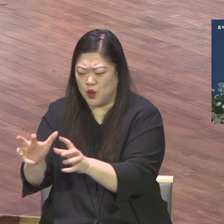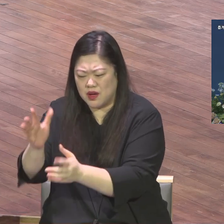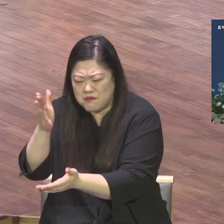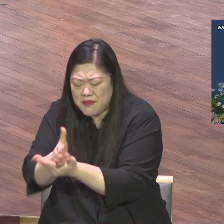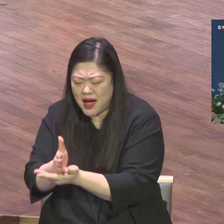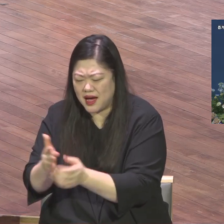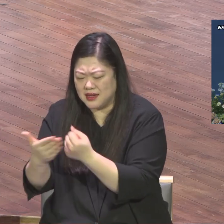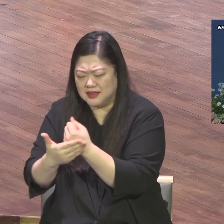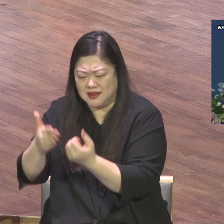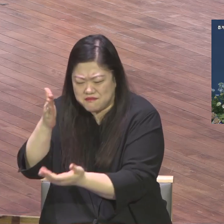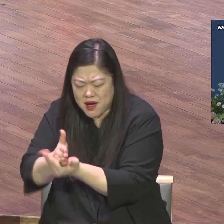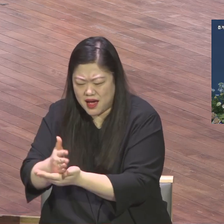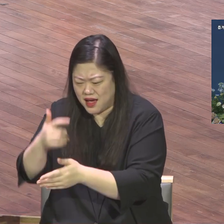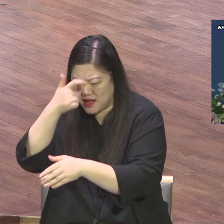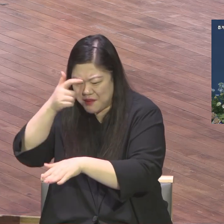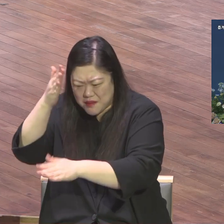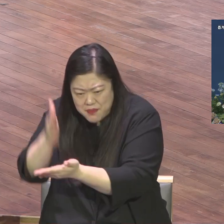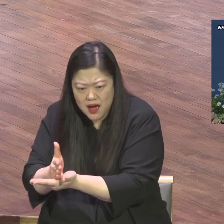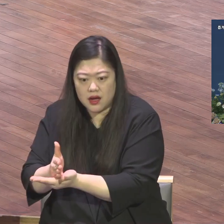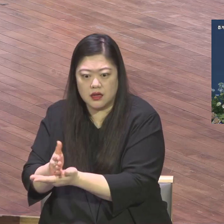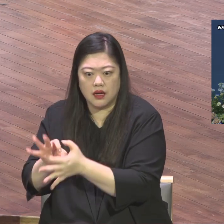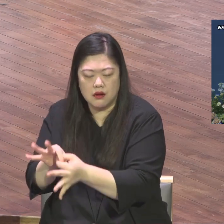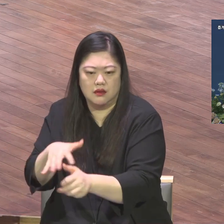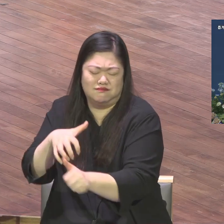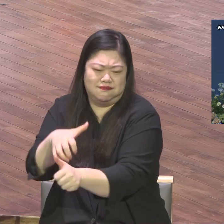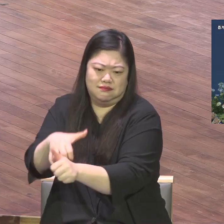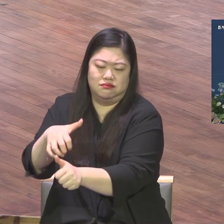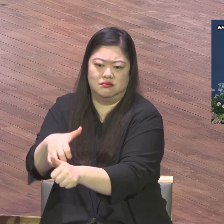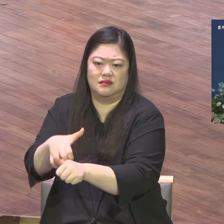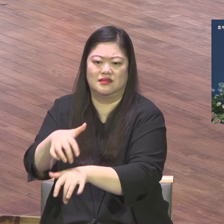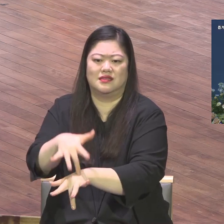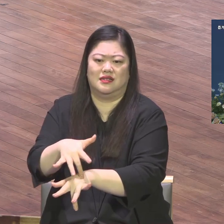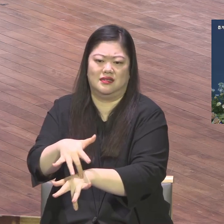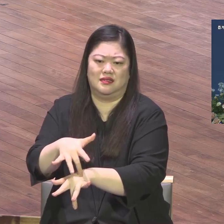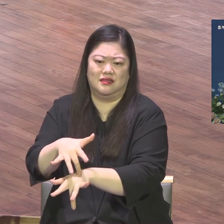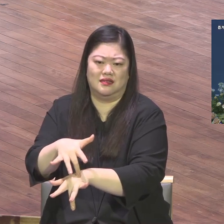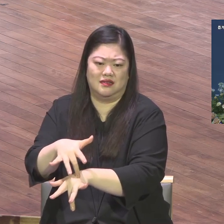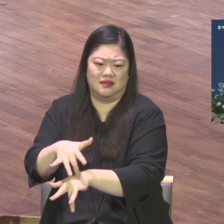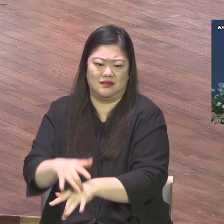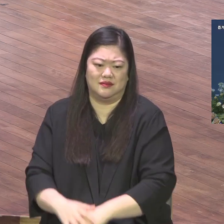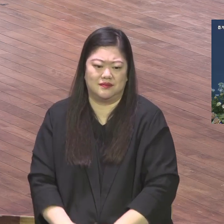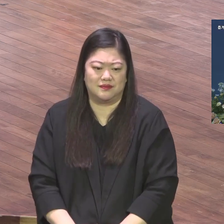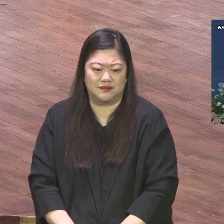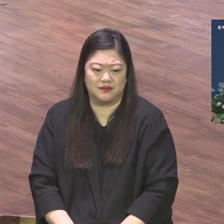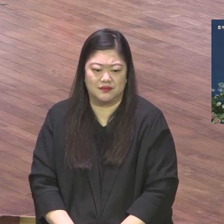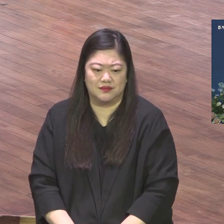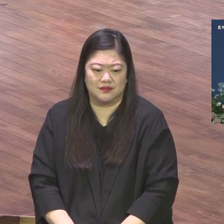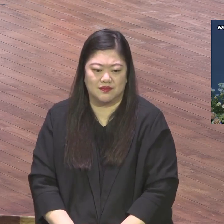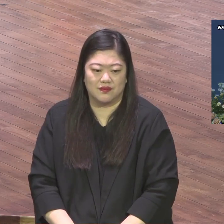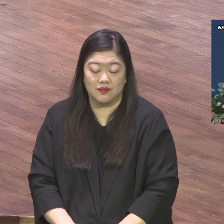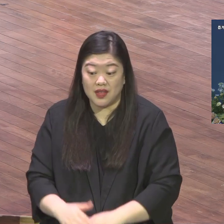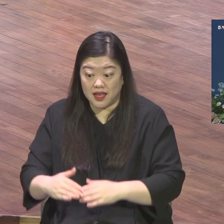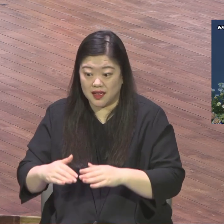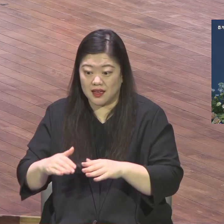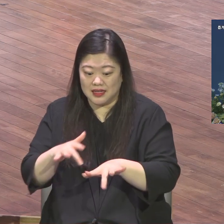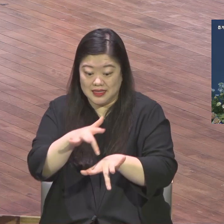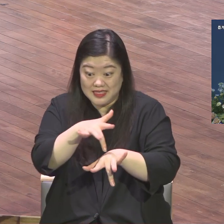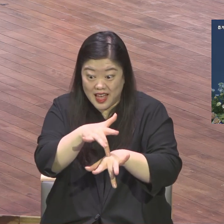집중 공격한 이유가 그겁니다. 얼마나 여기에 가정과 교회들이 많이 당하고 있는가.